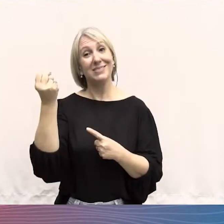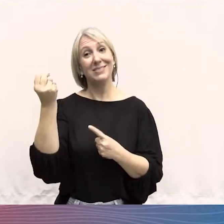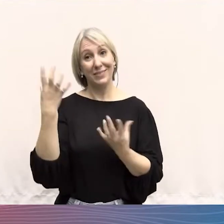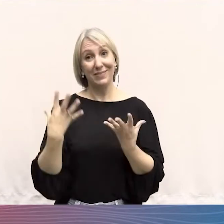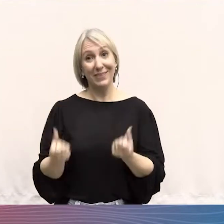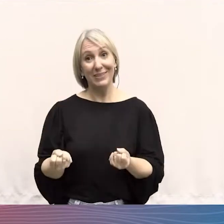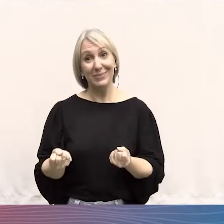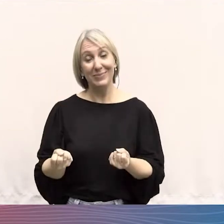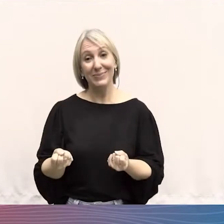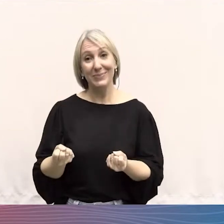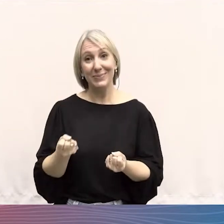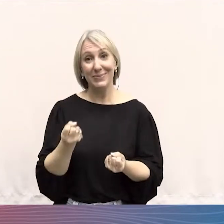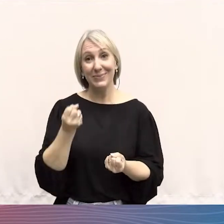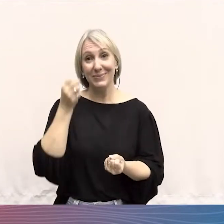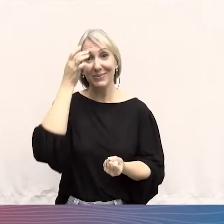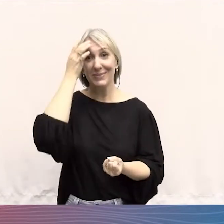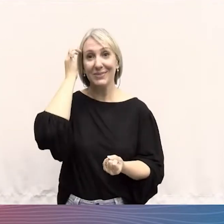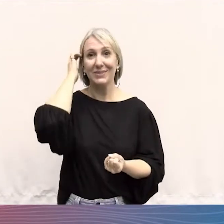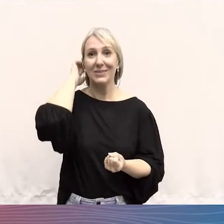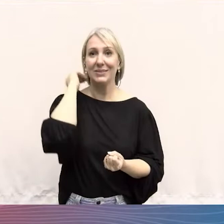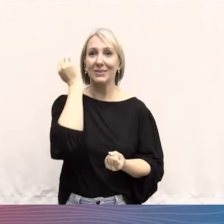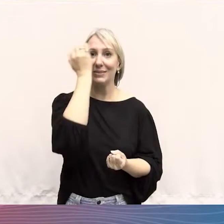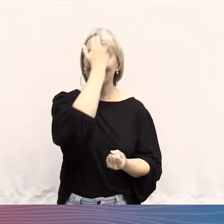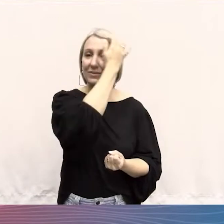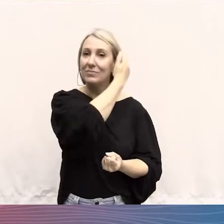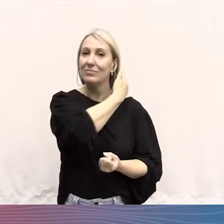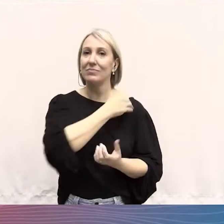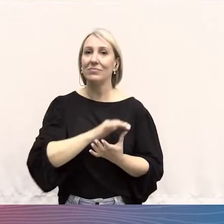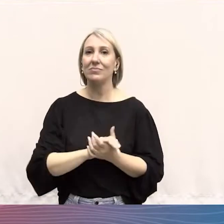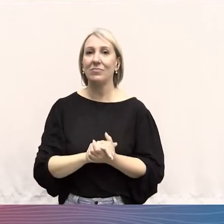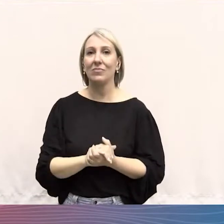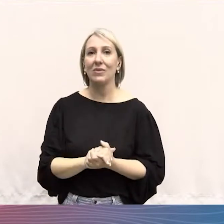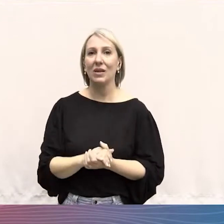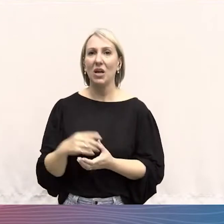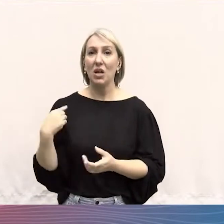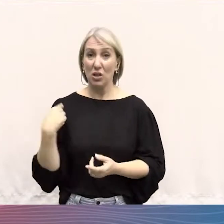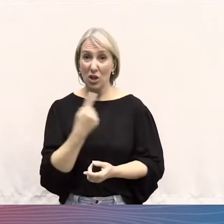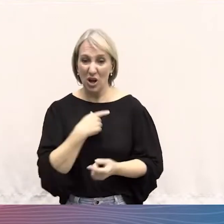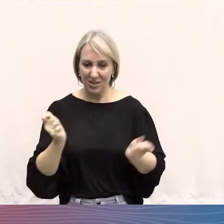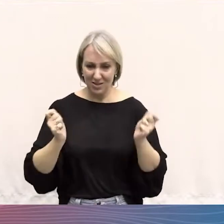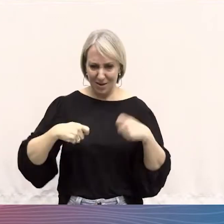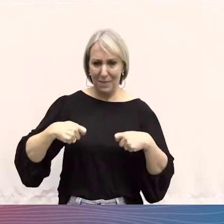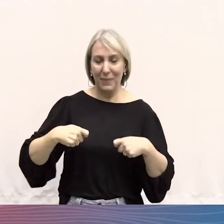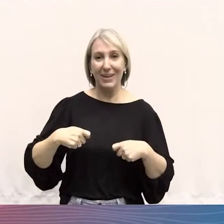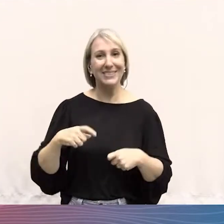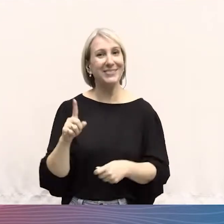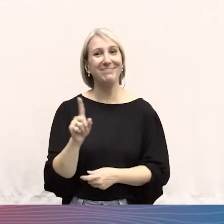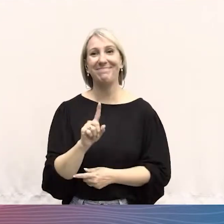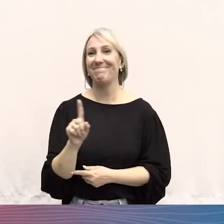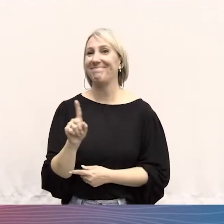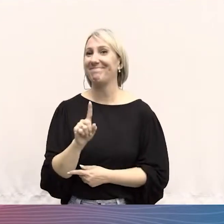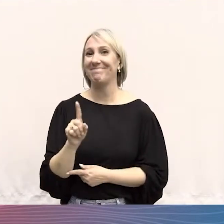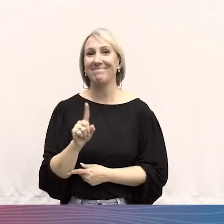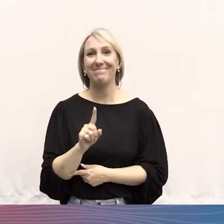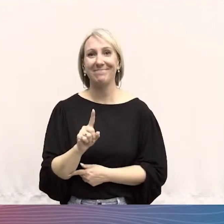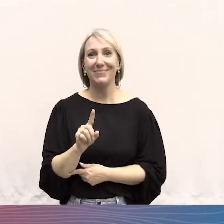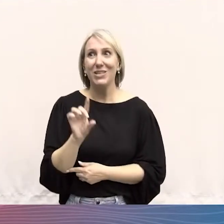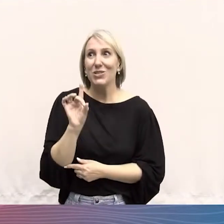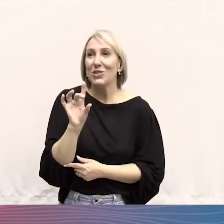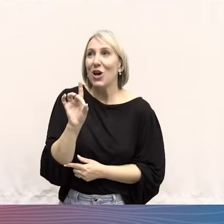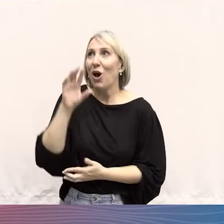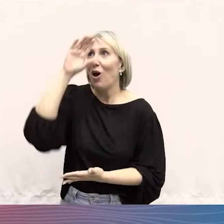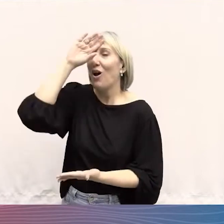Aleluia! Vencedor não precisa fazer nada, porque nós não temos capacidade de fazer nada. É só crer no